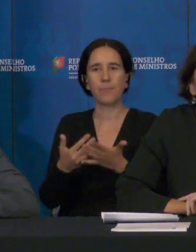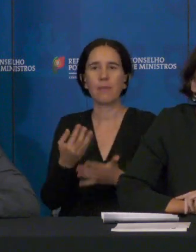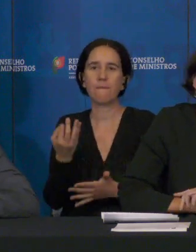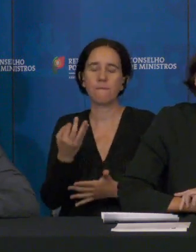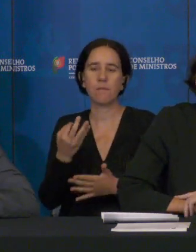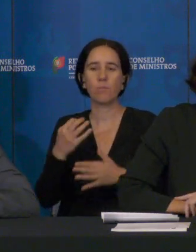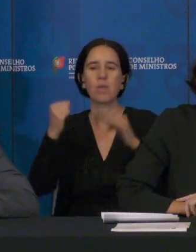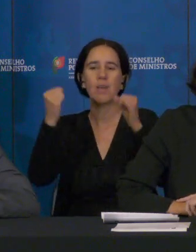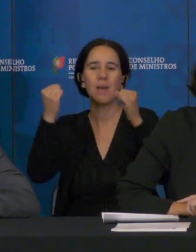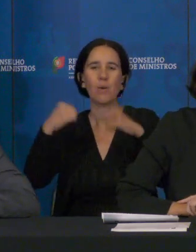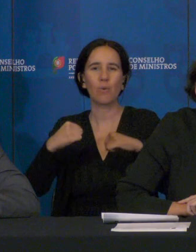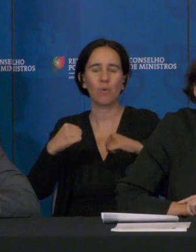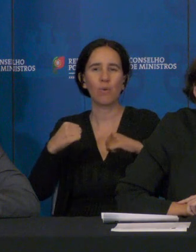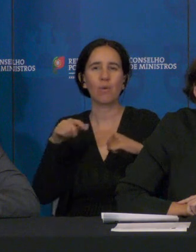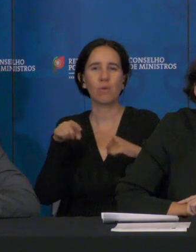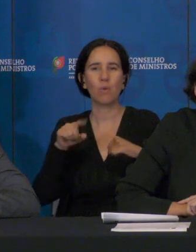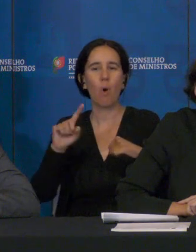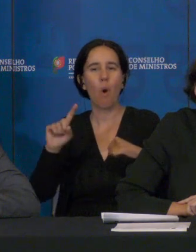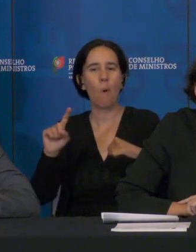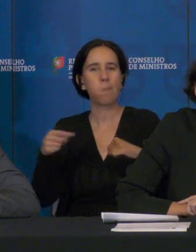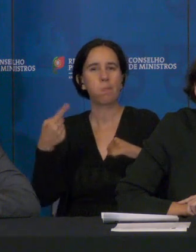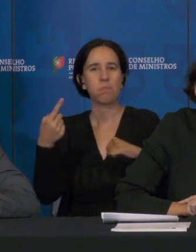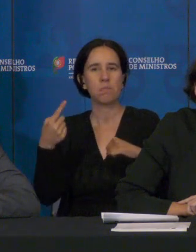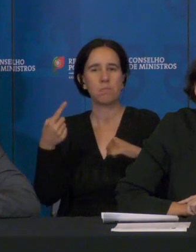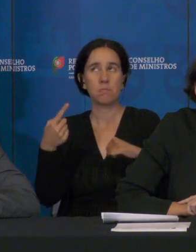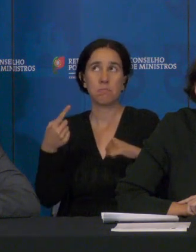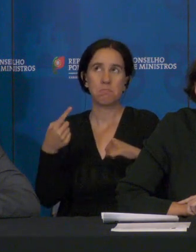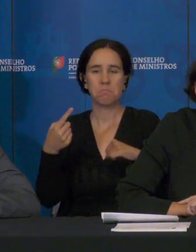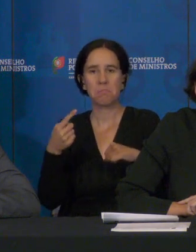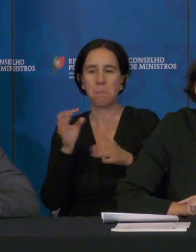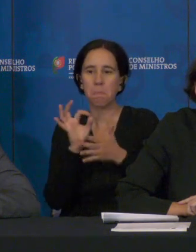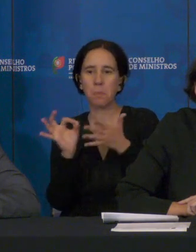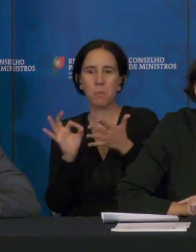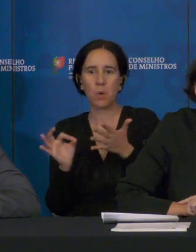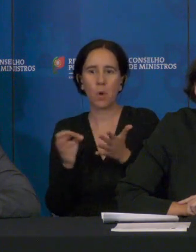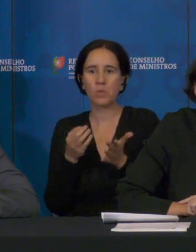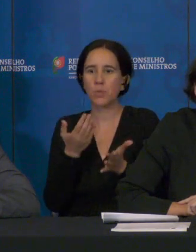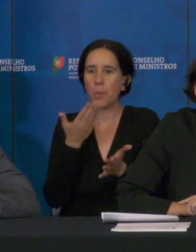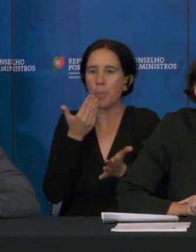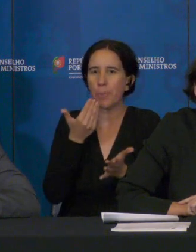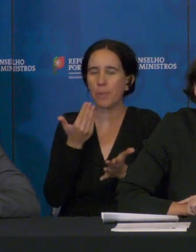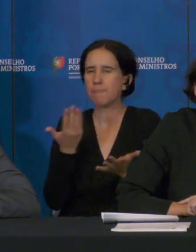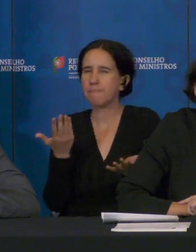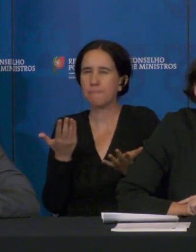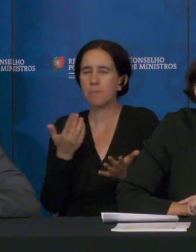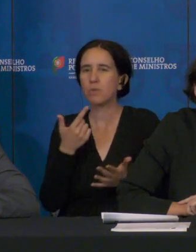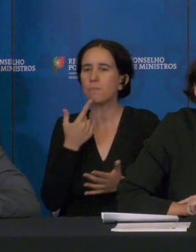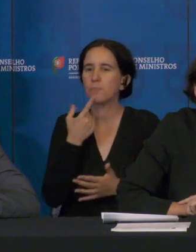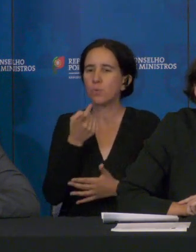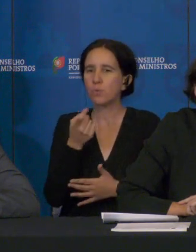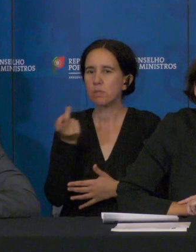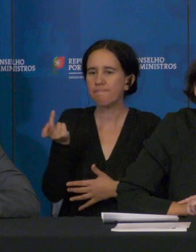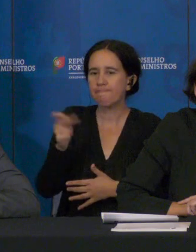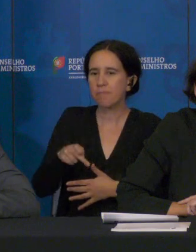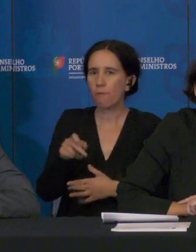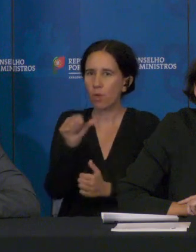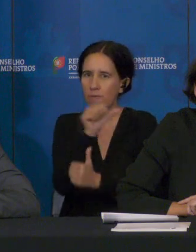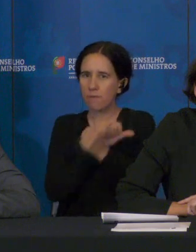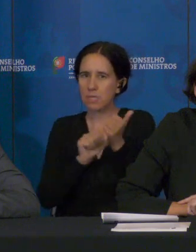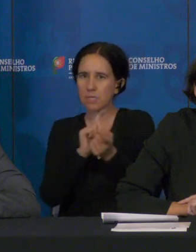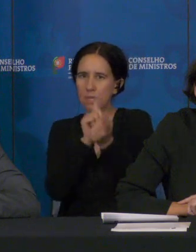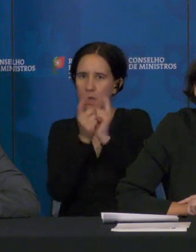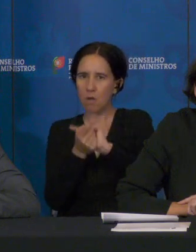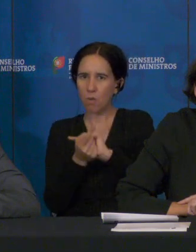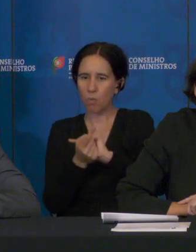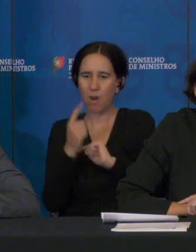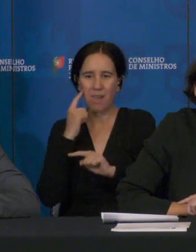o acordo estaria por pequenos pormenores, pergunto-lhe se entretanto houve alguma inversão